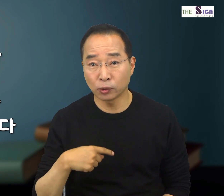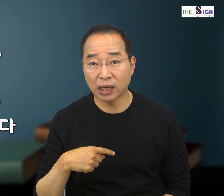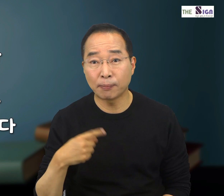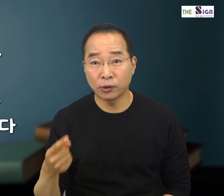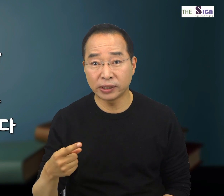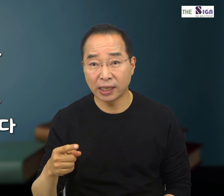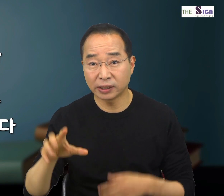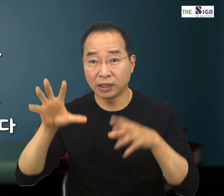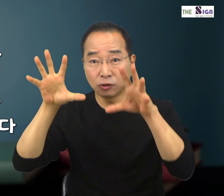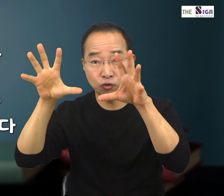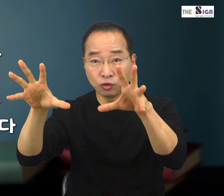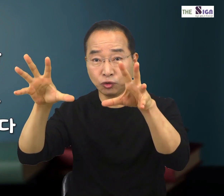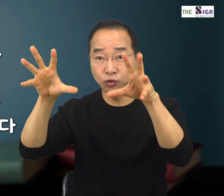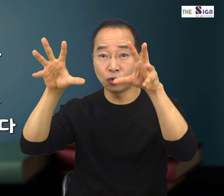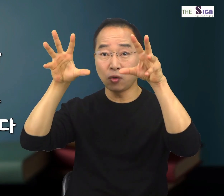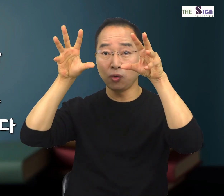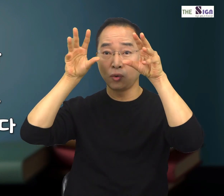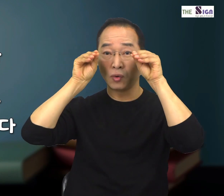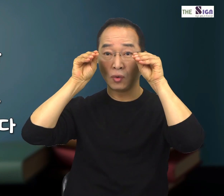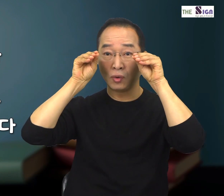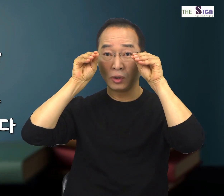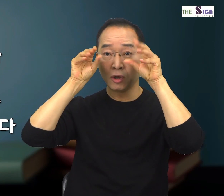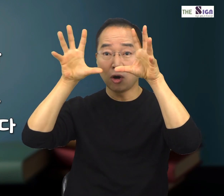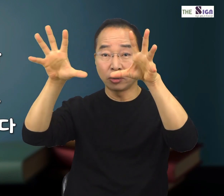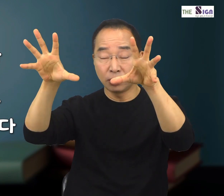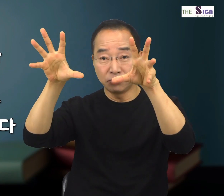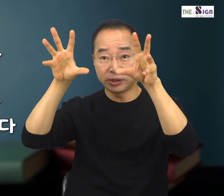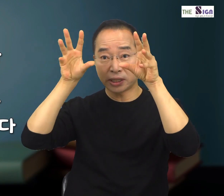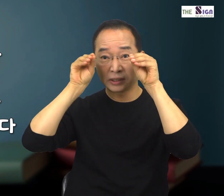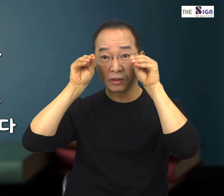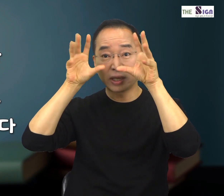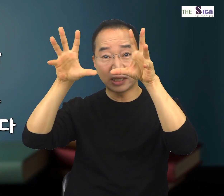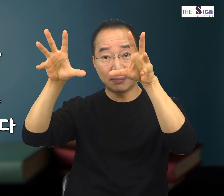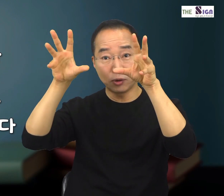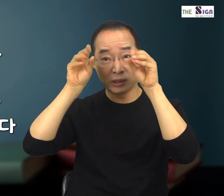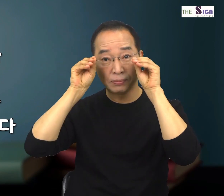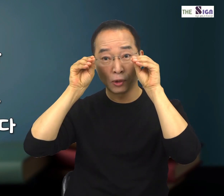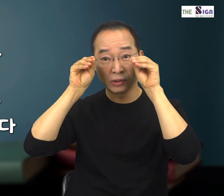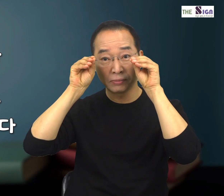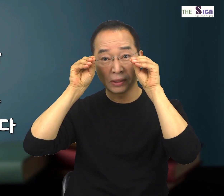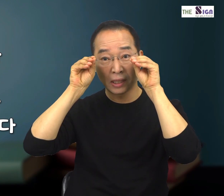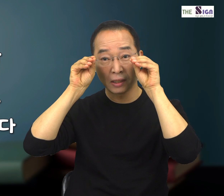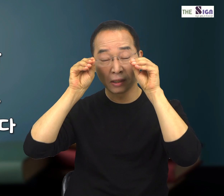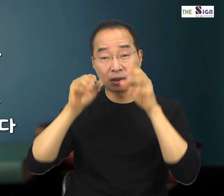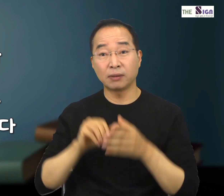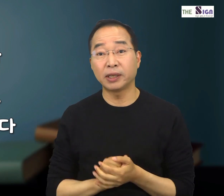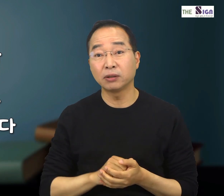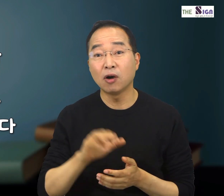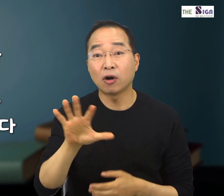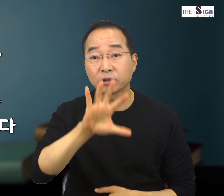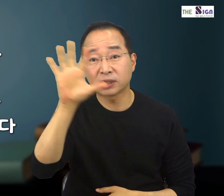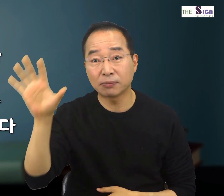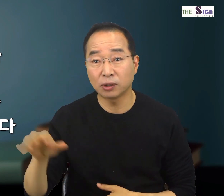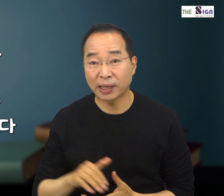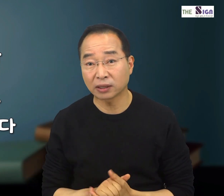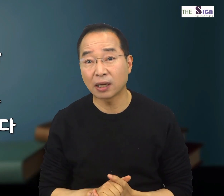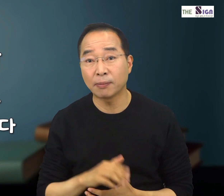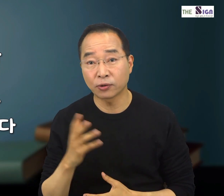보다 보이다 할 때는 눈으로 어떤 물체가 들어간다는 표현, 이 표현을 씁니다. 그러면 어떤 사물을 봤다,